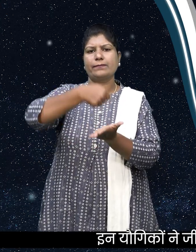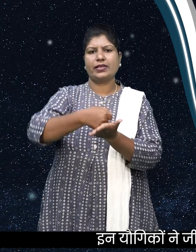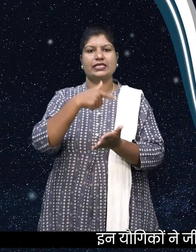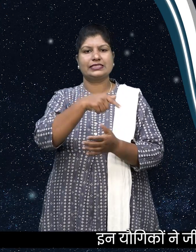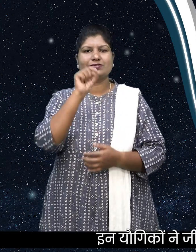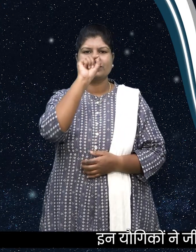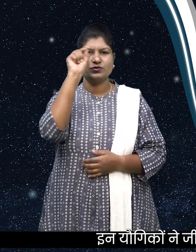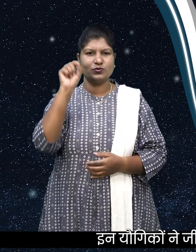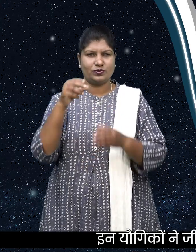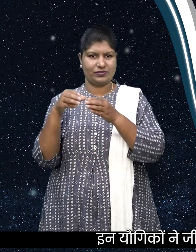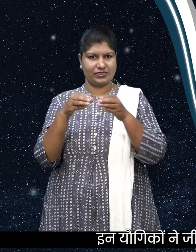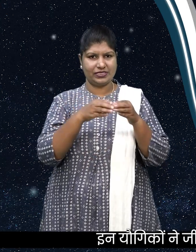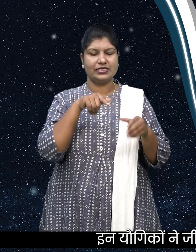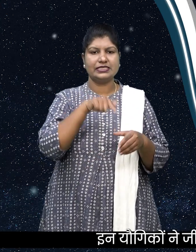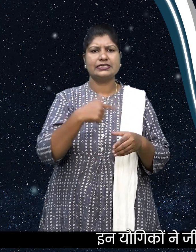बनाए।